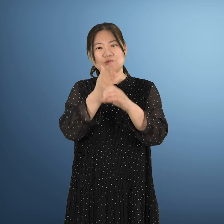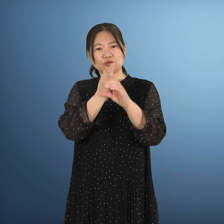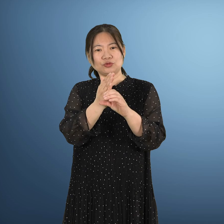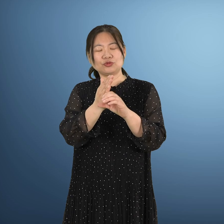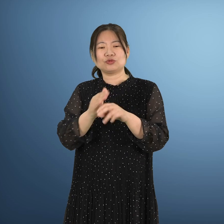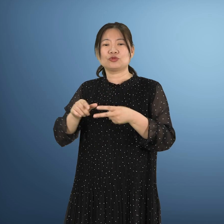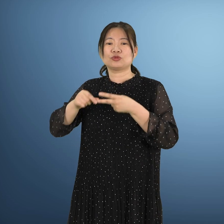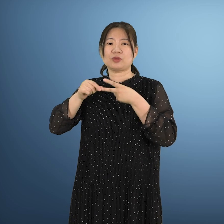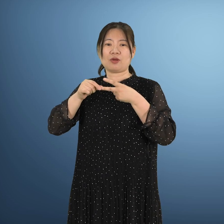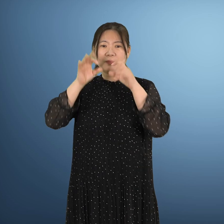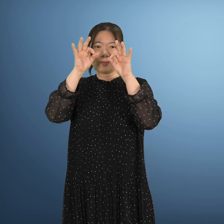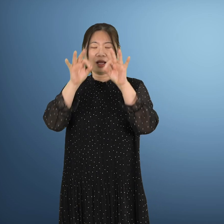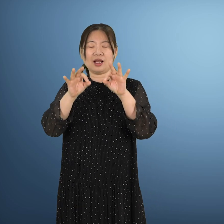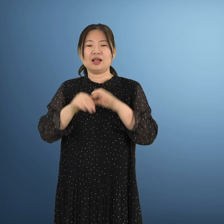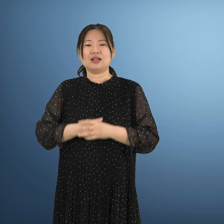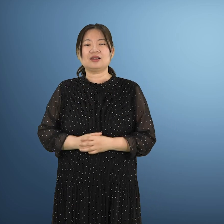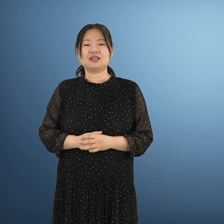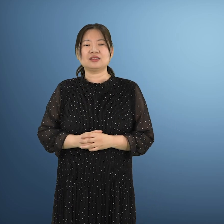두 번째